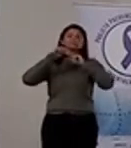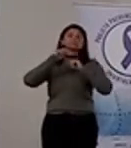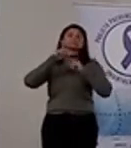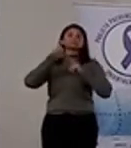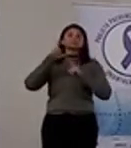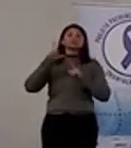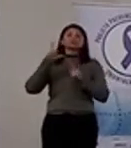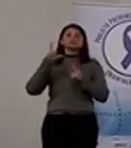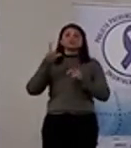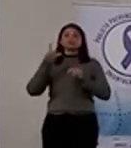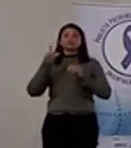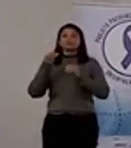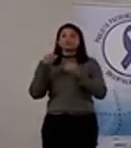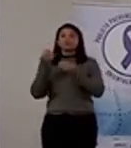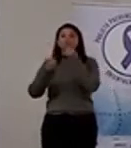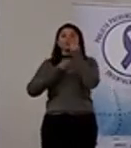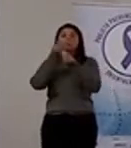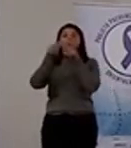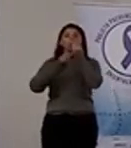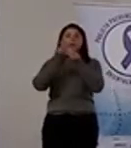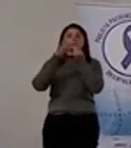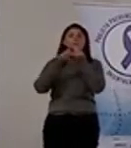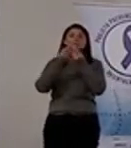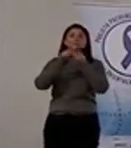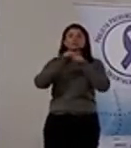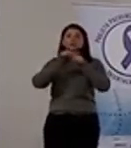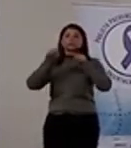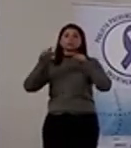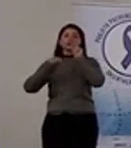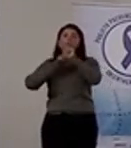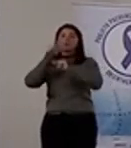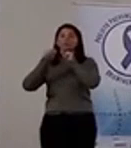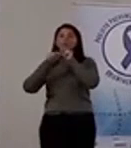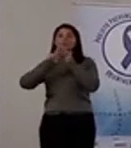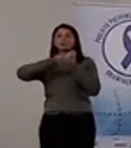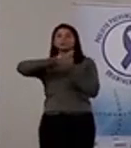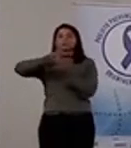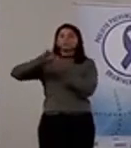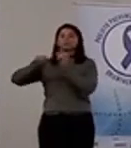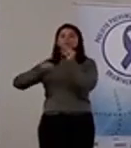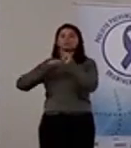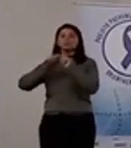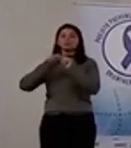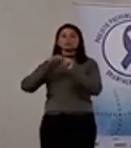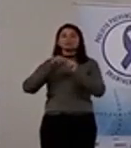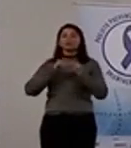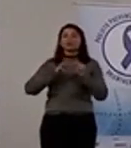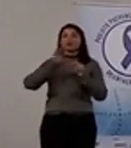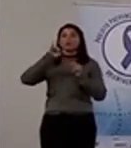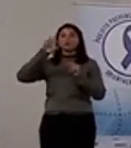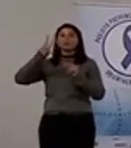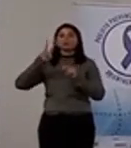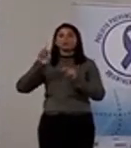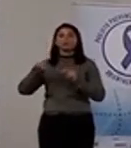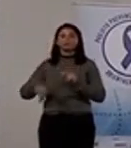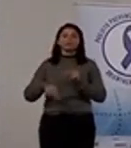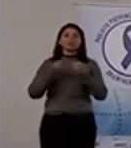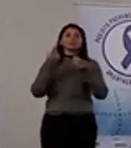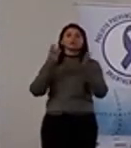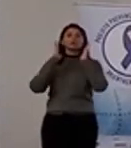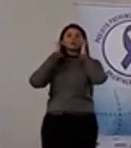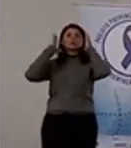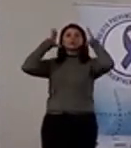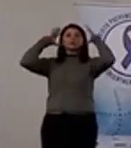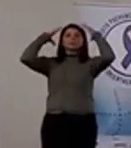mais baixa, com narinas divertidas e filtro apagado. E essa daqui é a síndrome de Weaver, que é que você tem uma cabeça